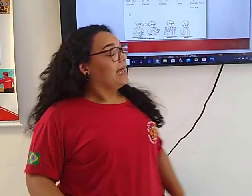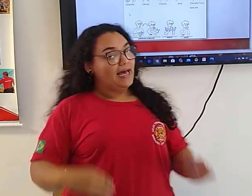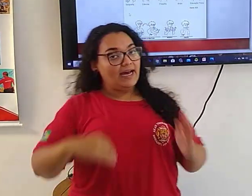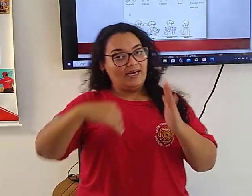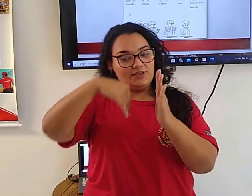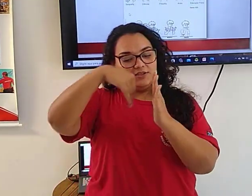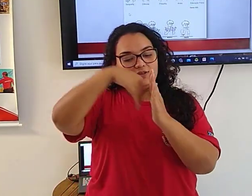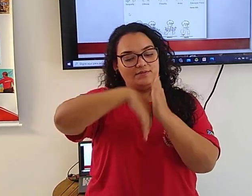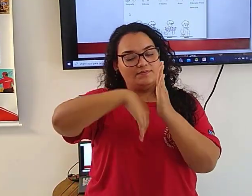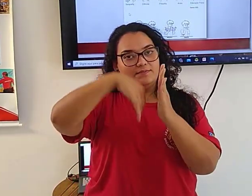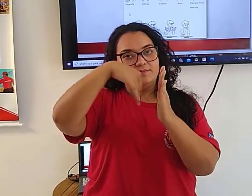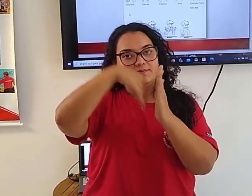artes